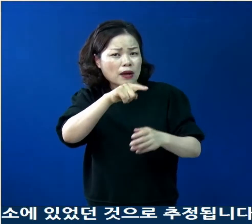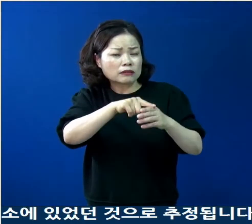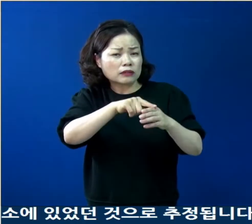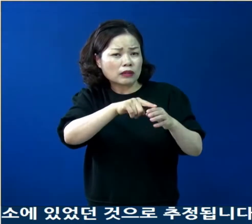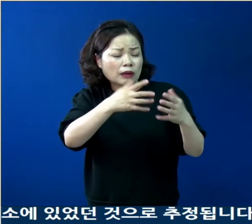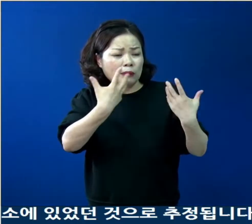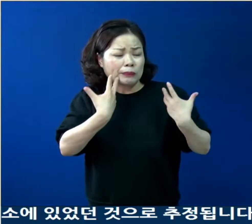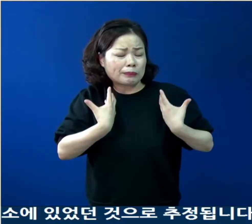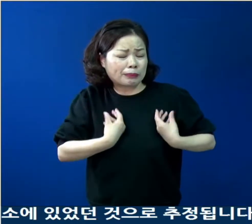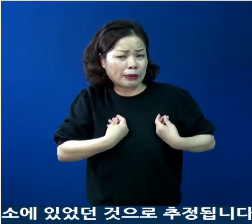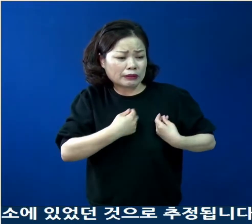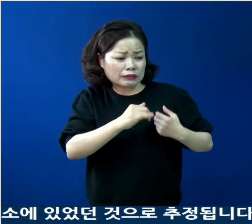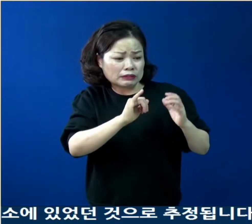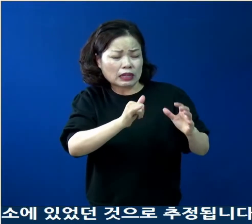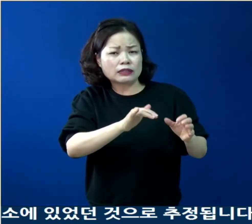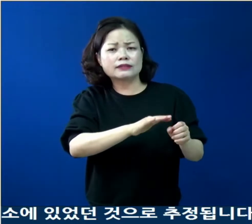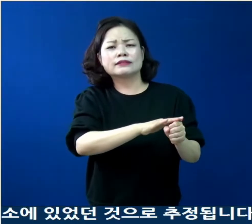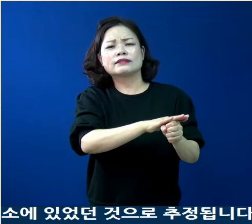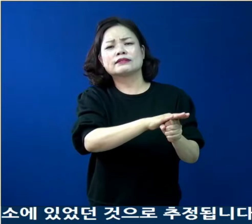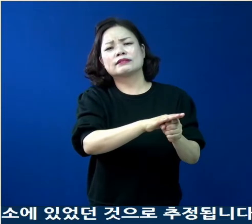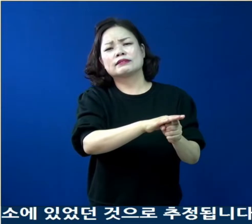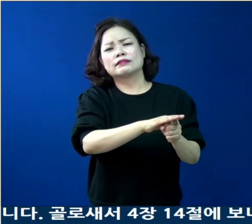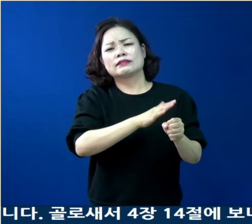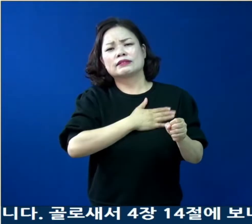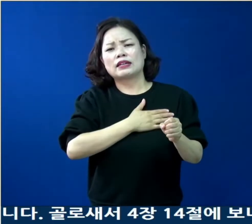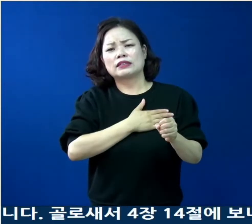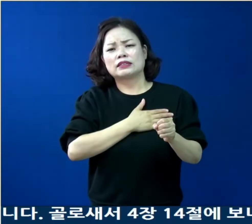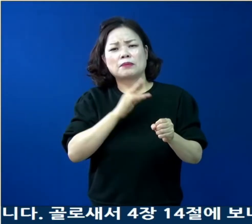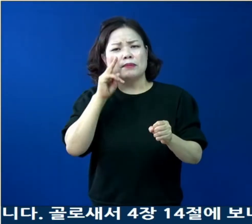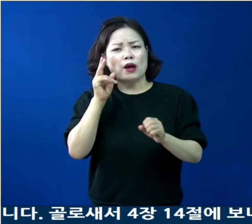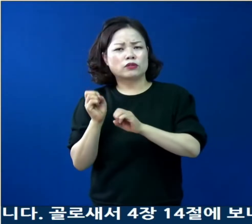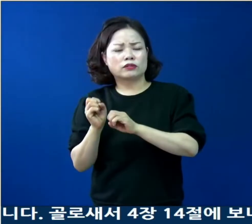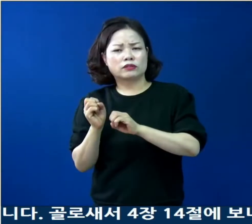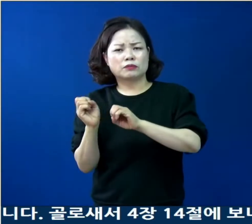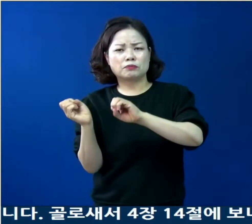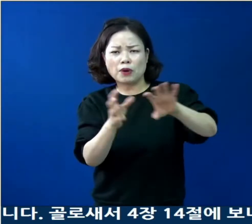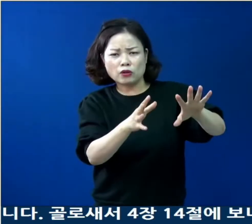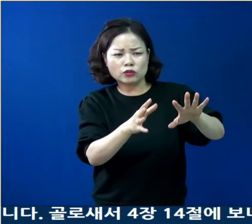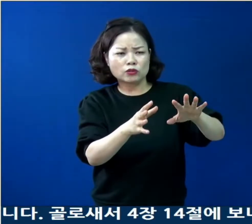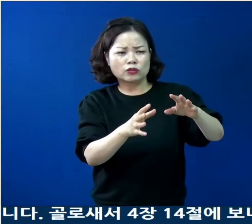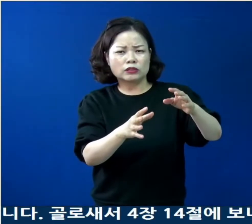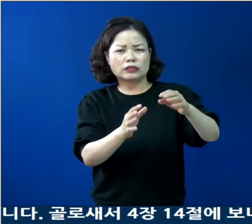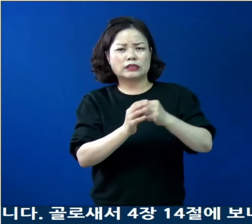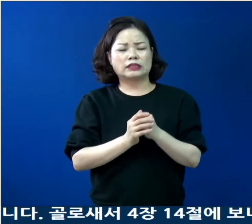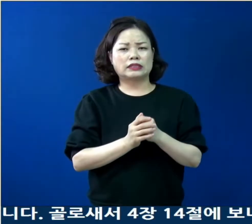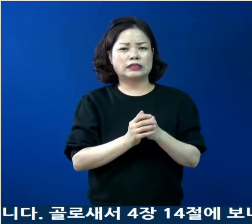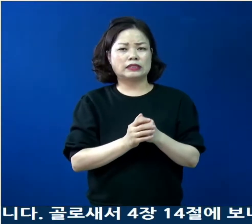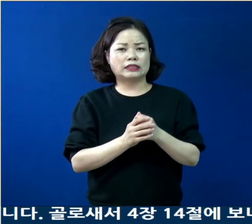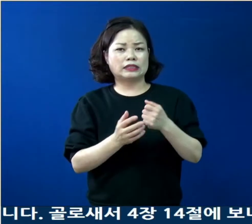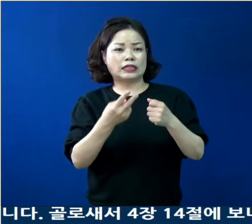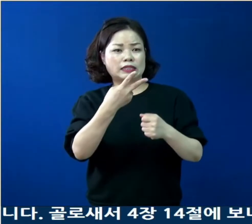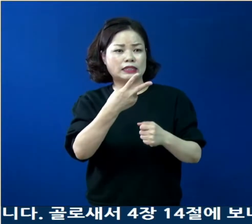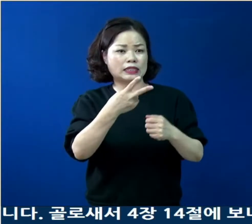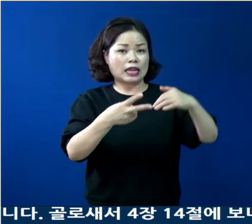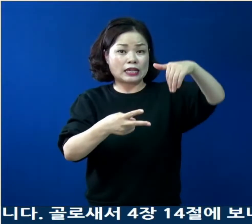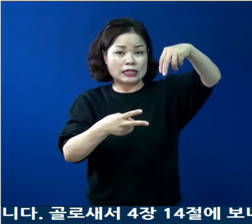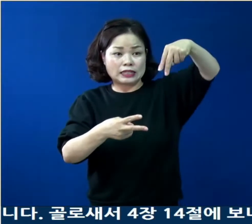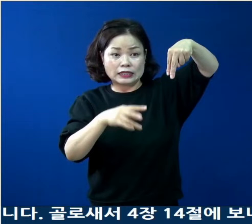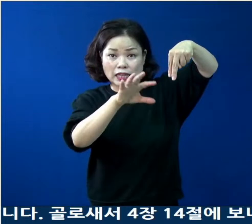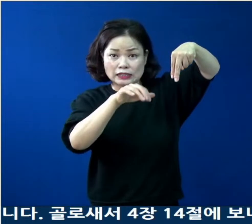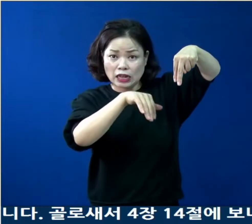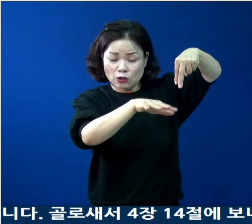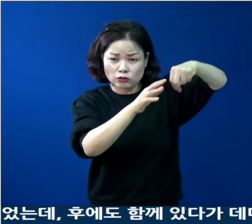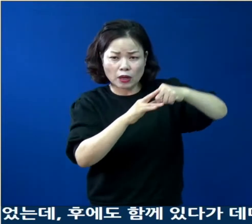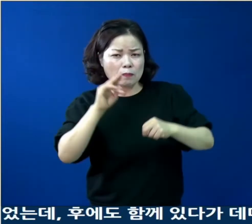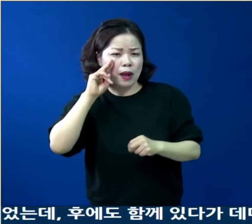하는 겁니다. 세상을 사랑하여 나를 버리고 데살로니가로 갔고 그 다음 2명은 바울이 선교적으로